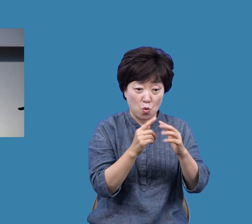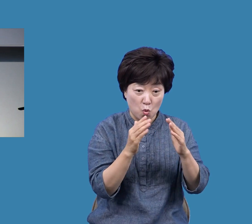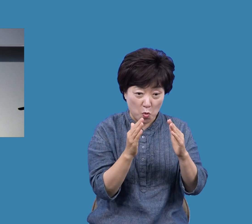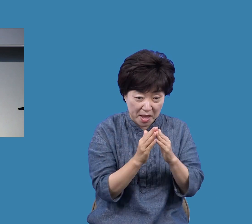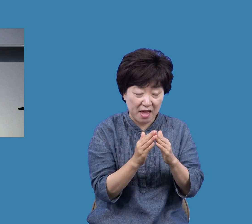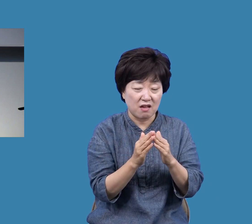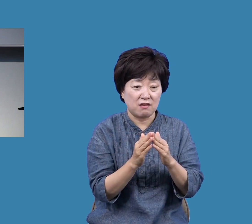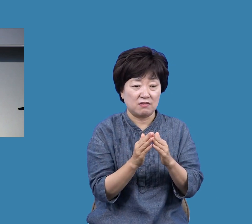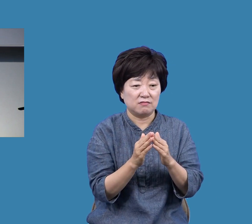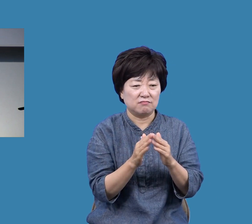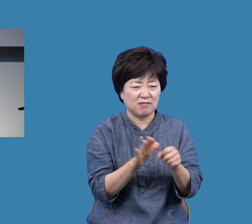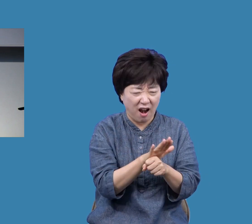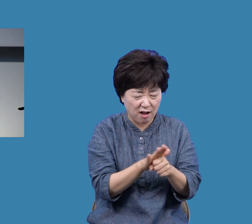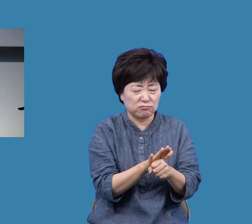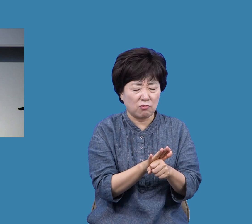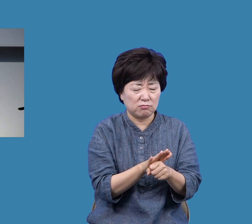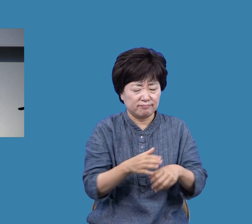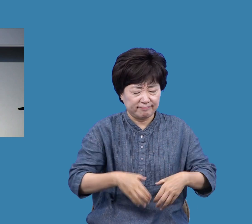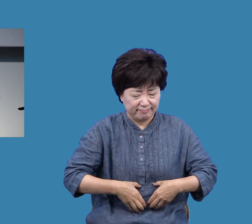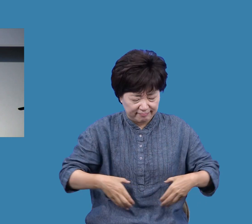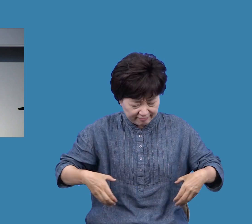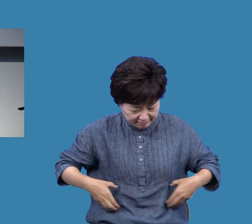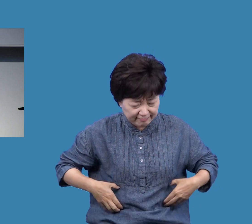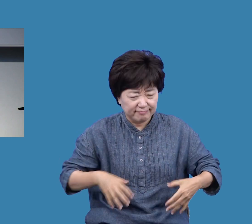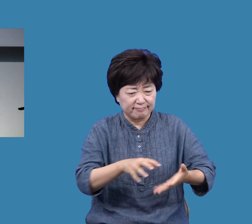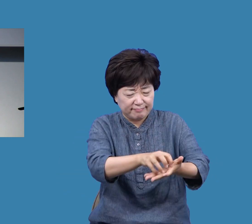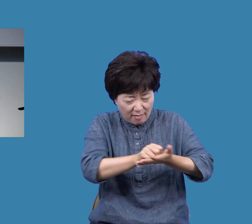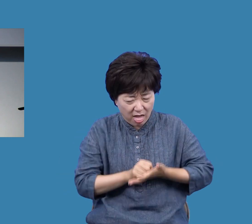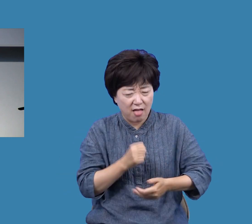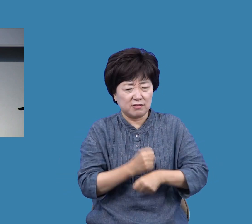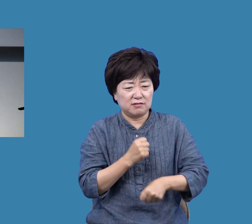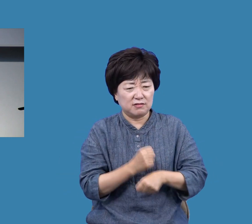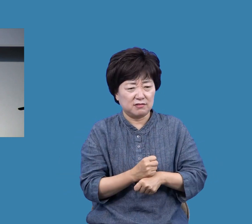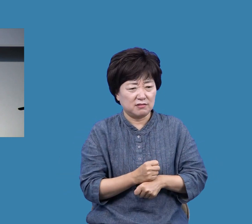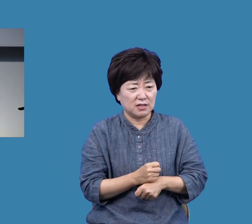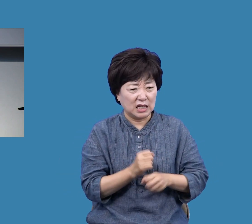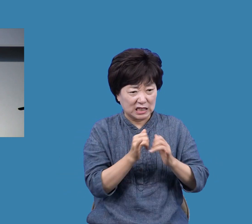사랑으로 포용해야지. 성경은 그렇게 하지 말라 그러는데,